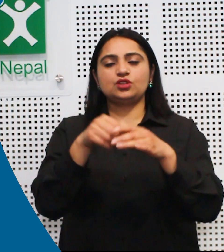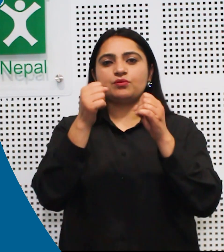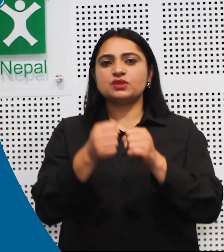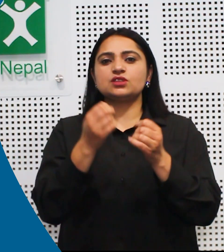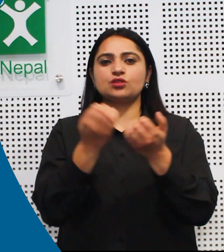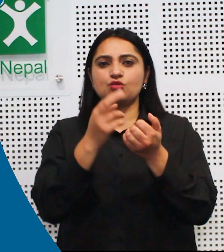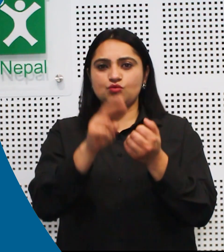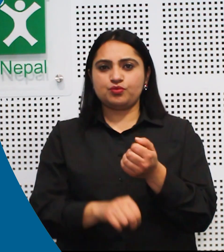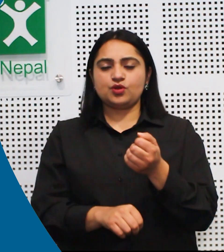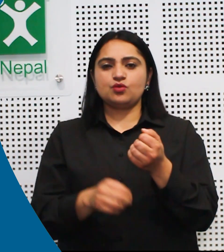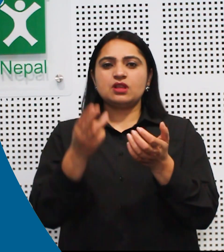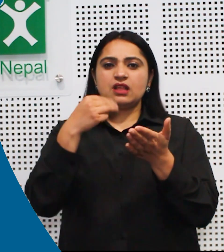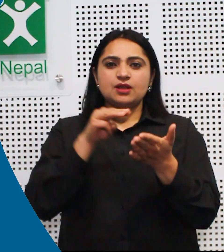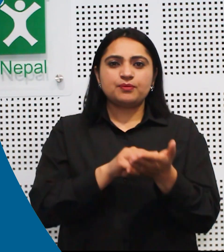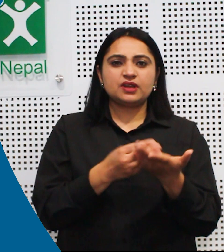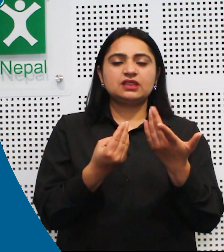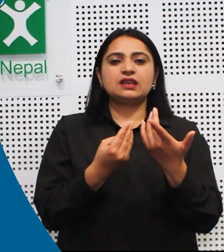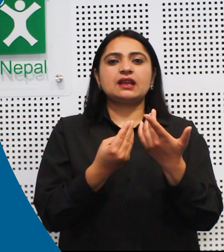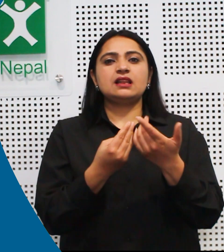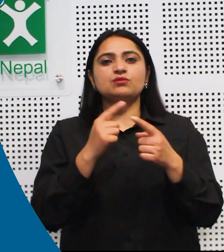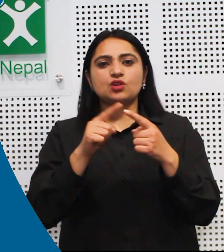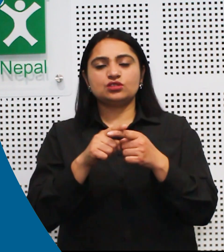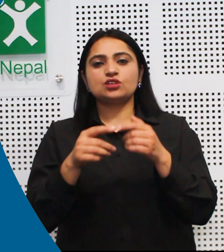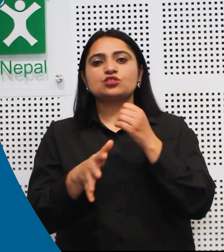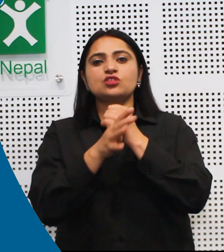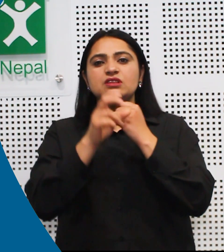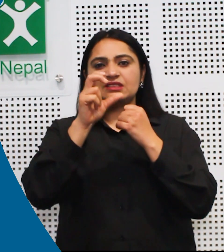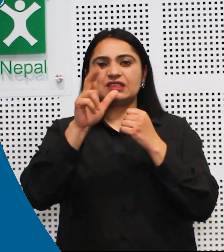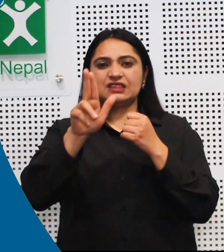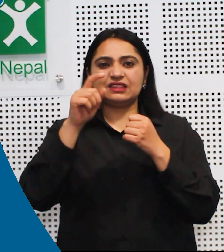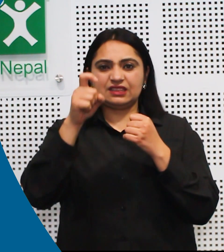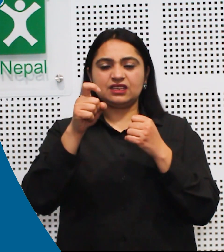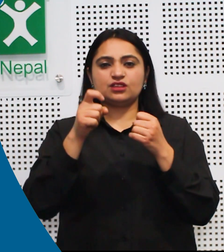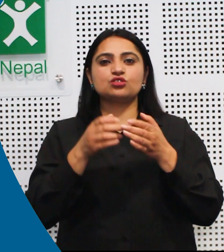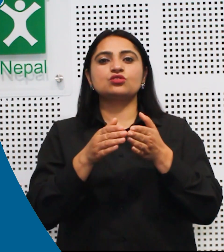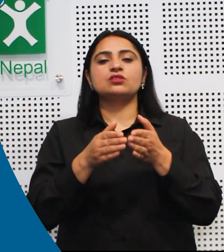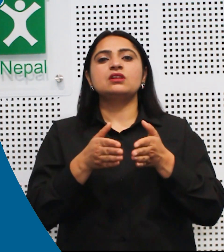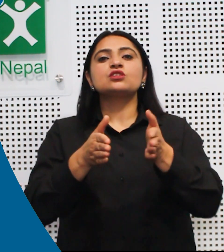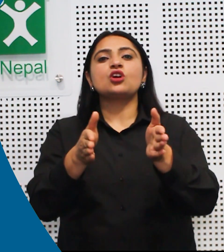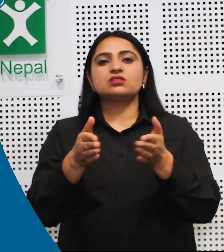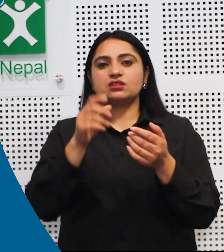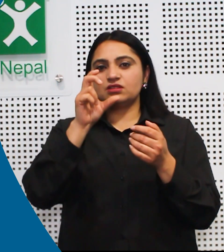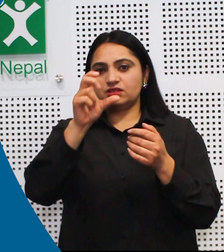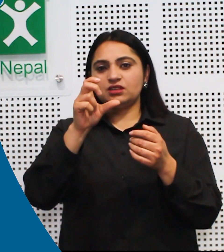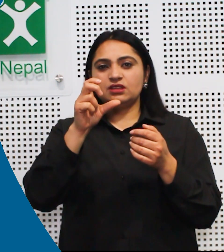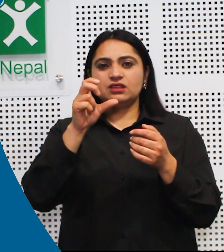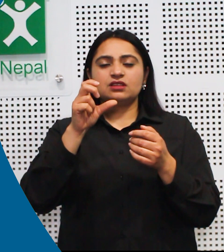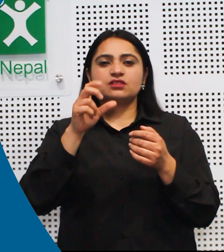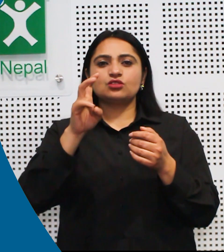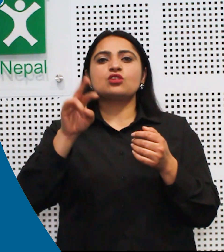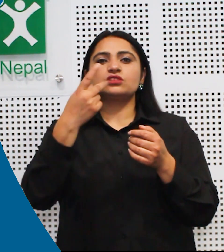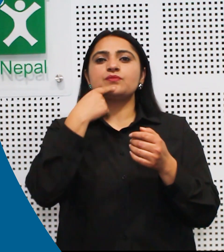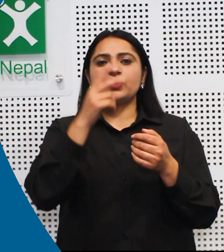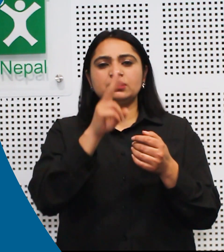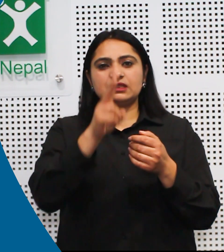चाहिँ यो मध्यमकालीन खर्च संरचना तर्जुमा दिग्दर्शन भन्ने छ। त्यसले पनि यो बजेट तर्जुमा सँगसँगै जाने हुँदाखेरि वार्षिक बजेट तर्जुमा सँगसँगै जाँदै हुँदाखेरि त्यसमा